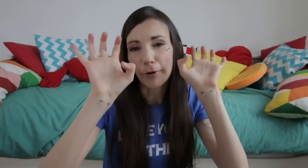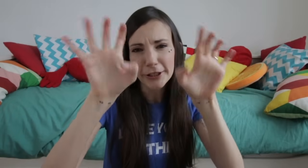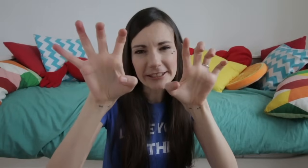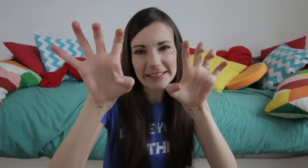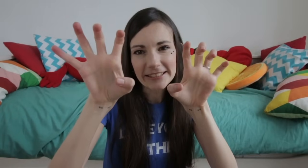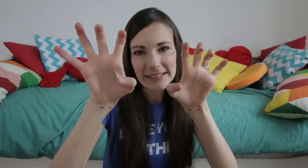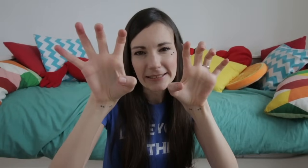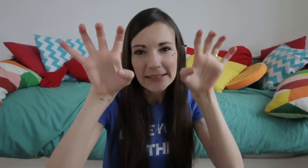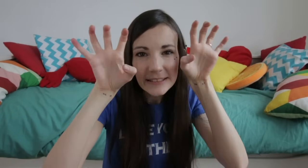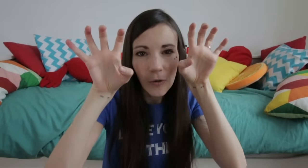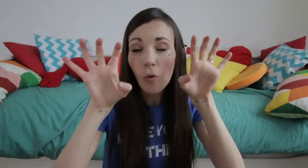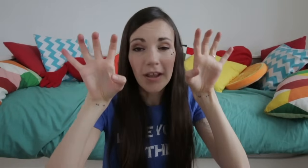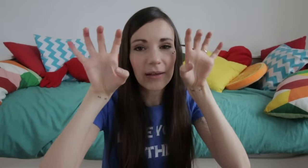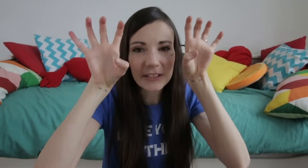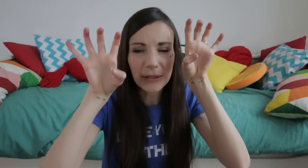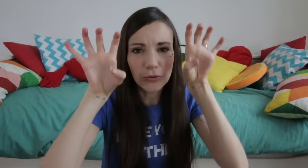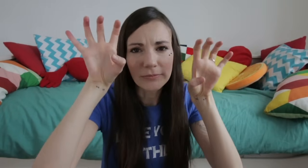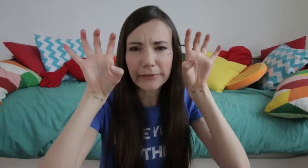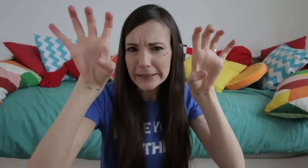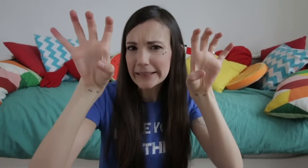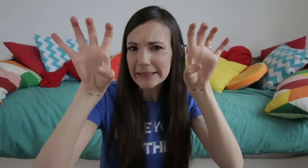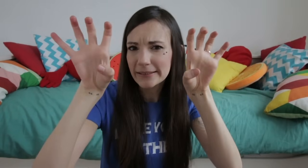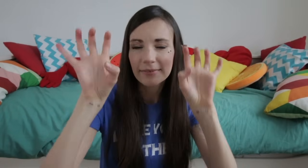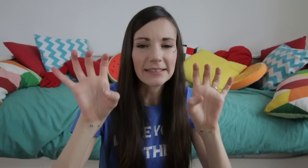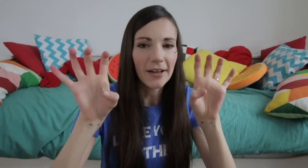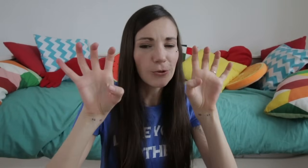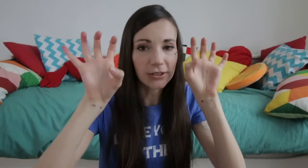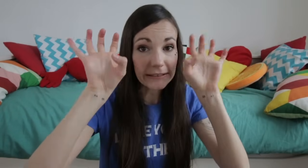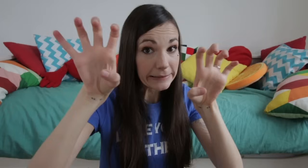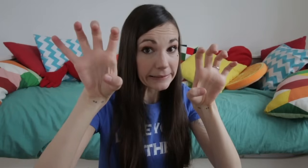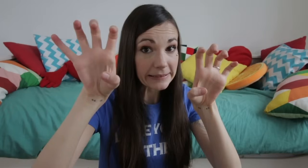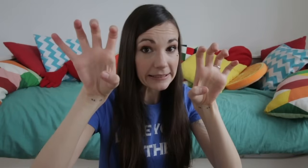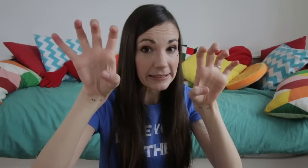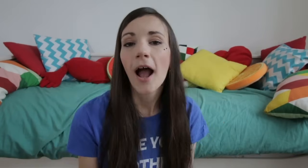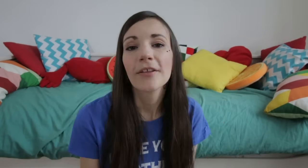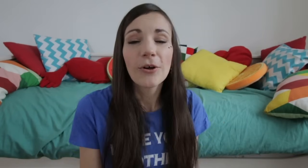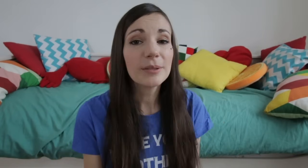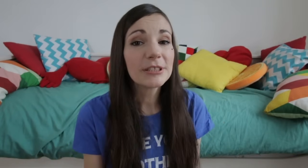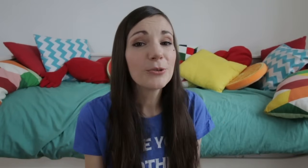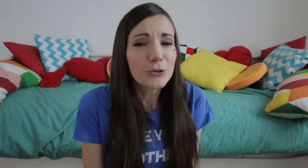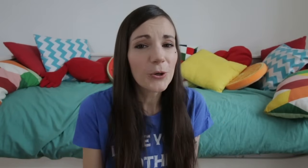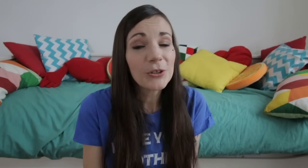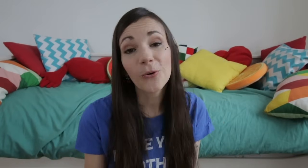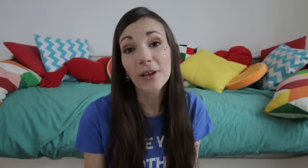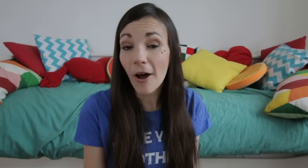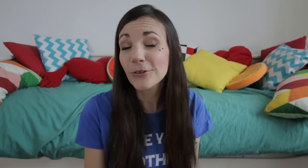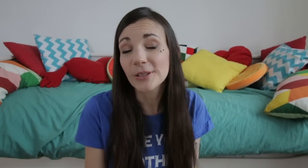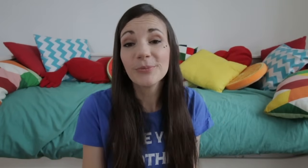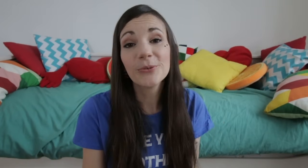arbre. Ou on lève les petites patounes. C'est ça, l'ours. Dans les petits mots trop mignons, et un que j'aime beaucoup,